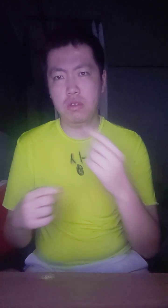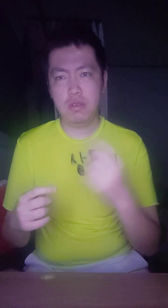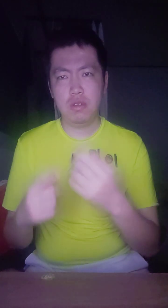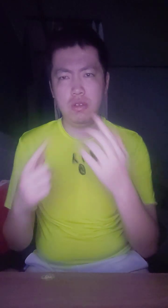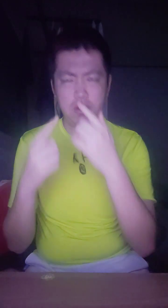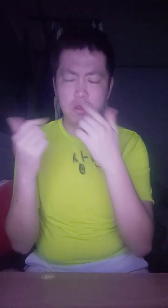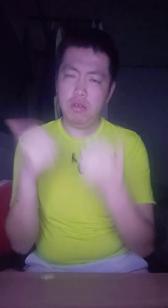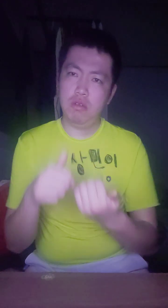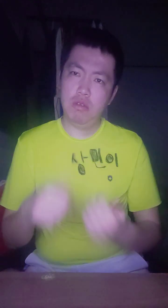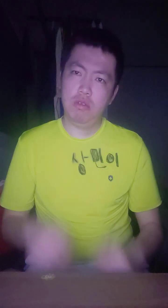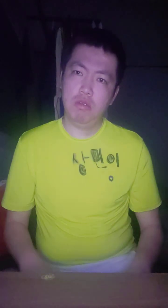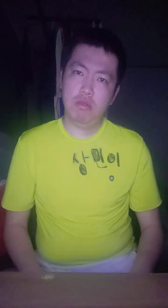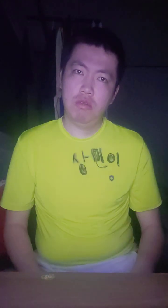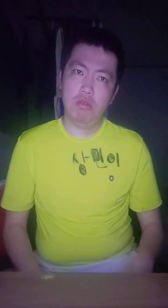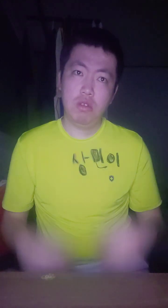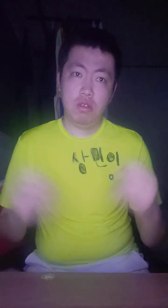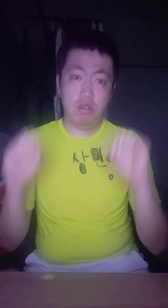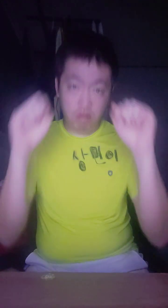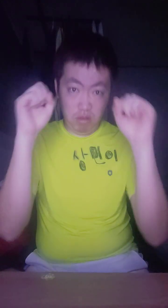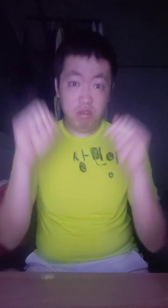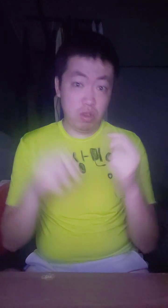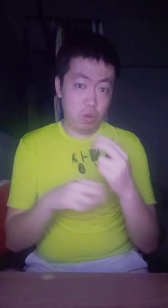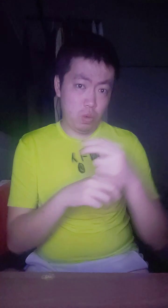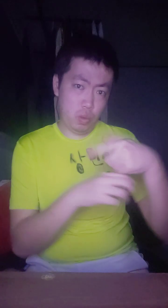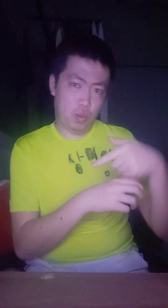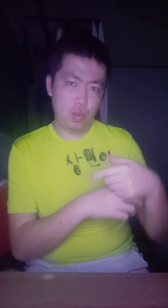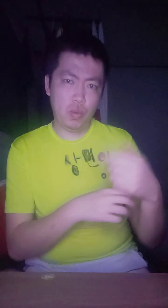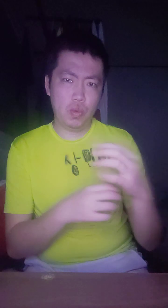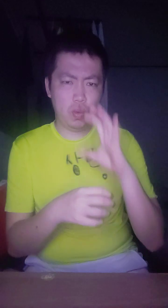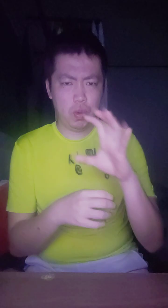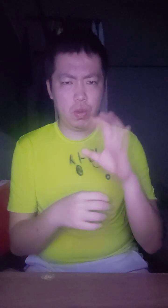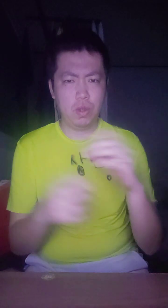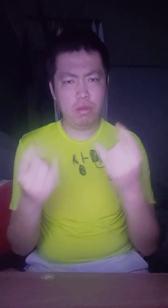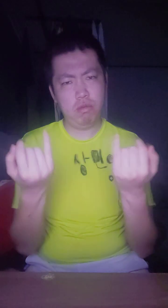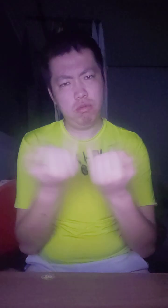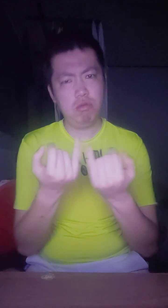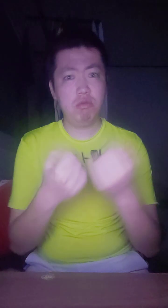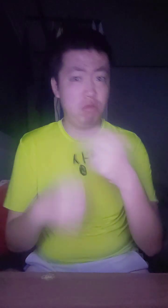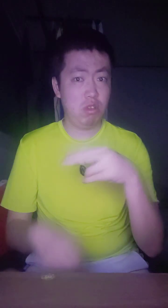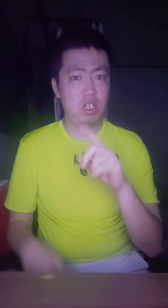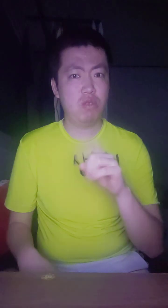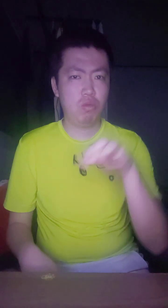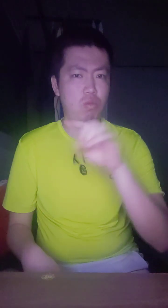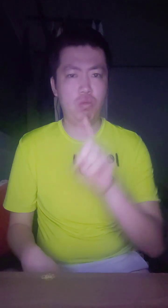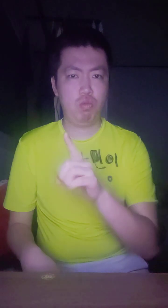하고. 건강했던 여고생이 갑자기 화장실에서 의식불명이 된 이유는 무엇일까요?